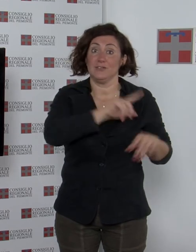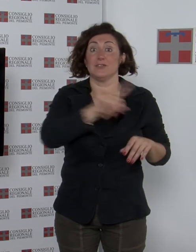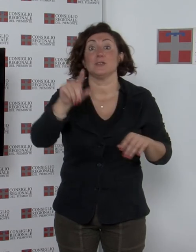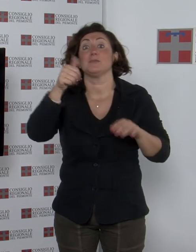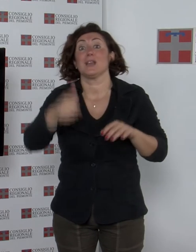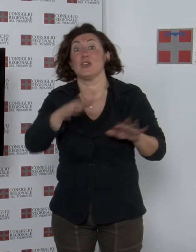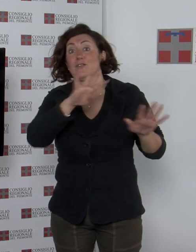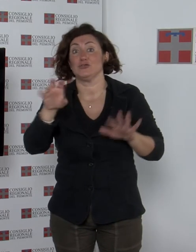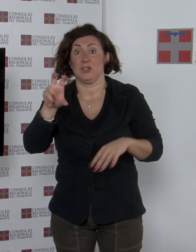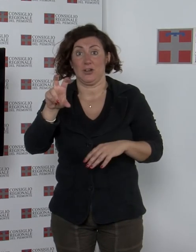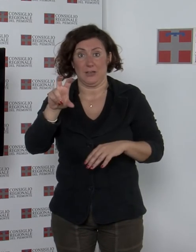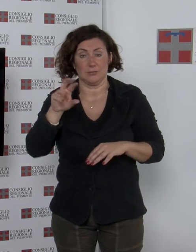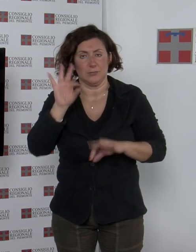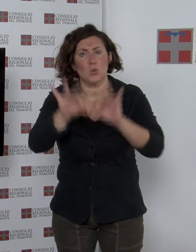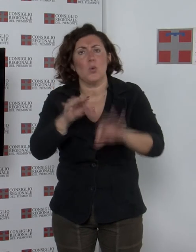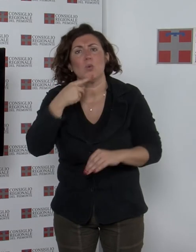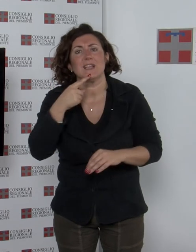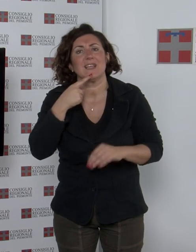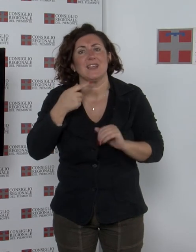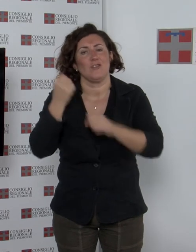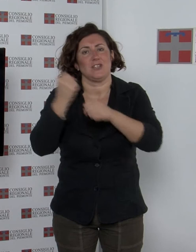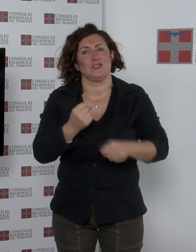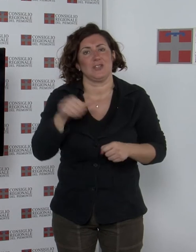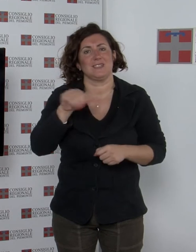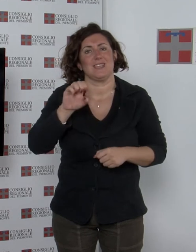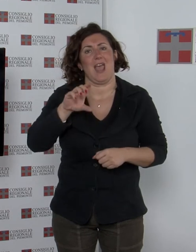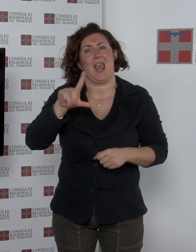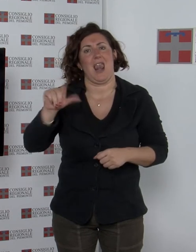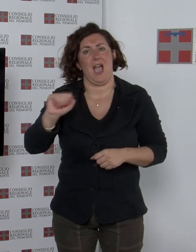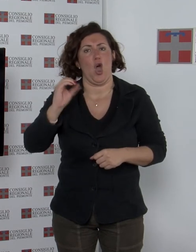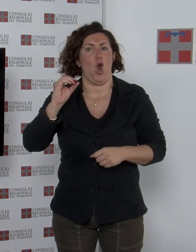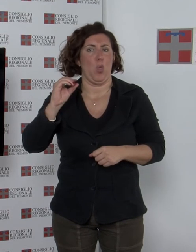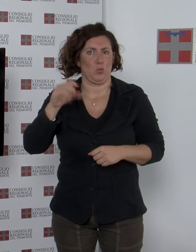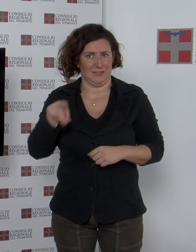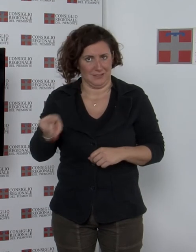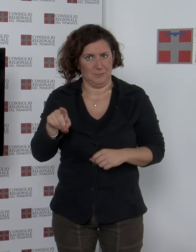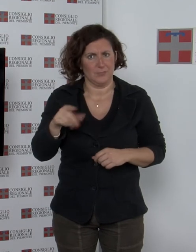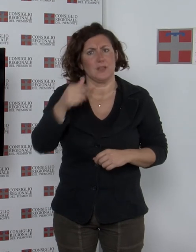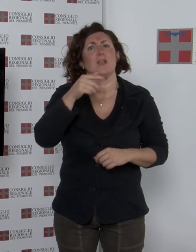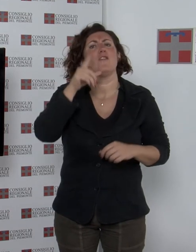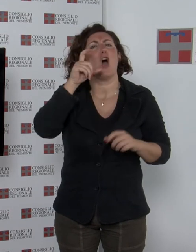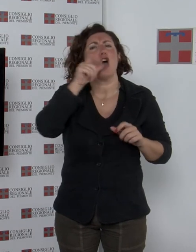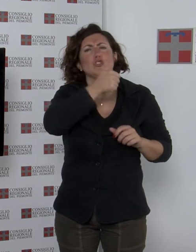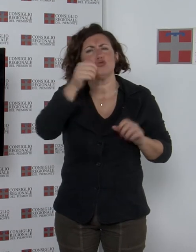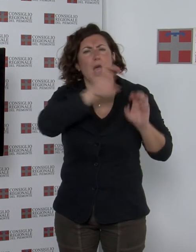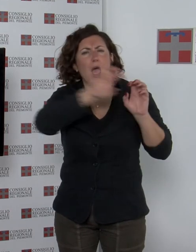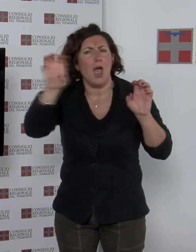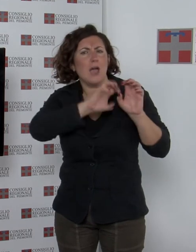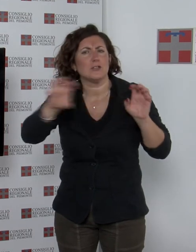fondazione Sella Onlus cento le foto esposte che raccontano l' migrazione dal biellese terra operosa per tradizione la mostra